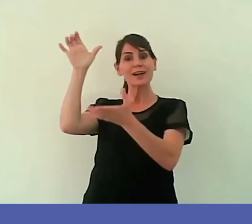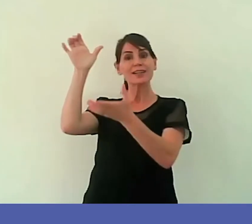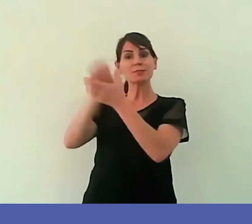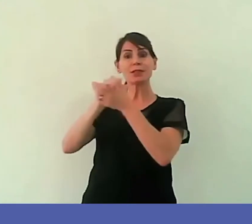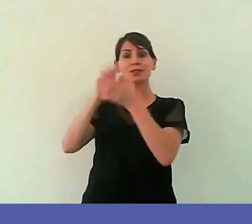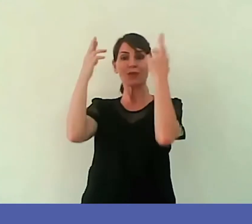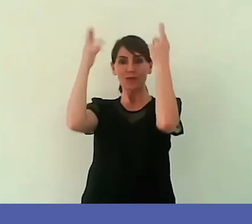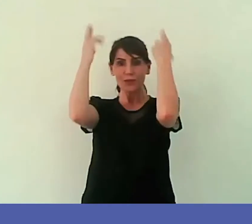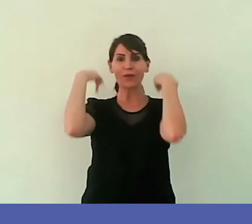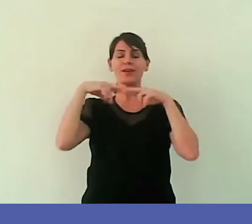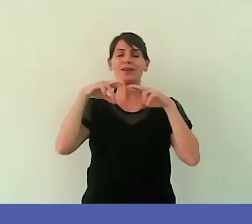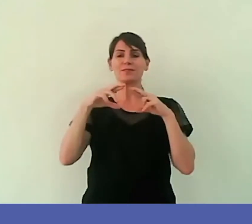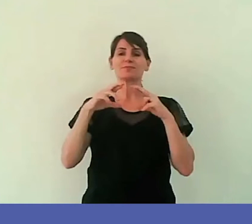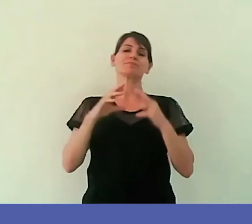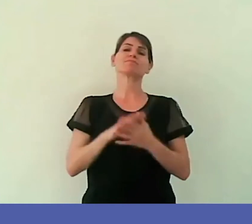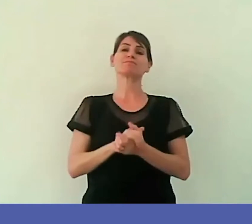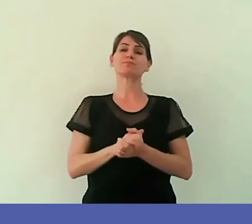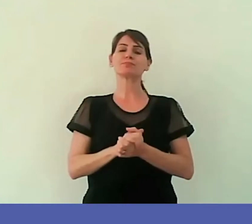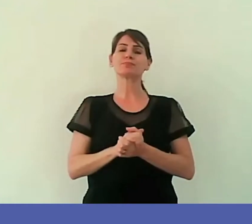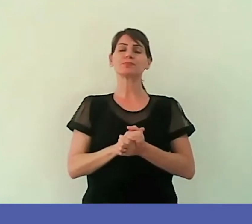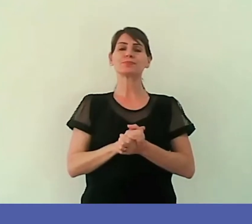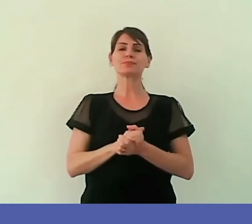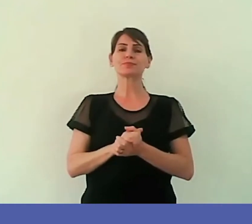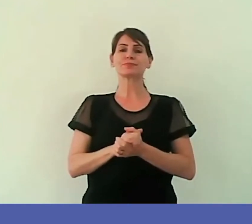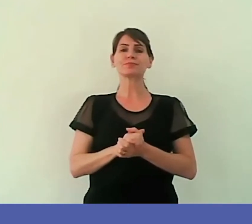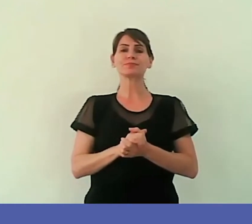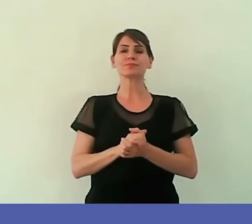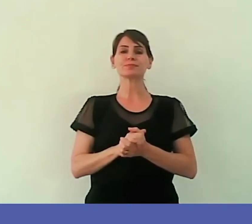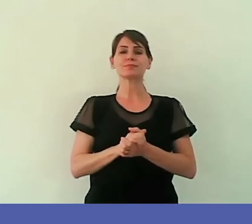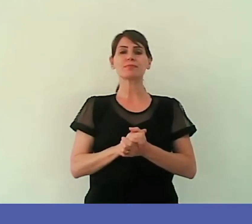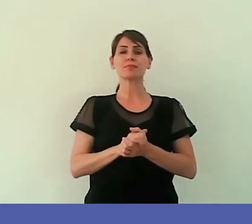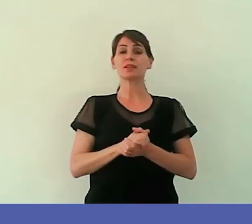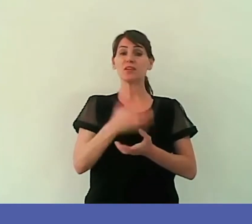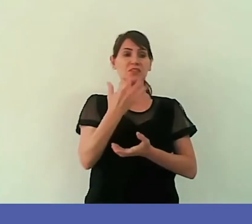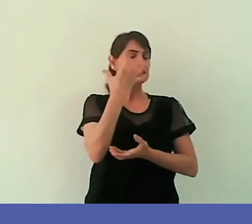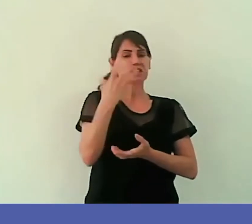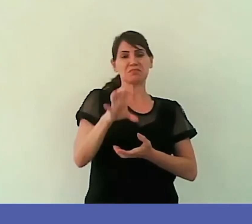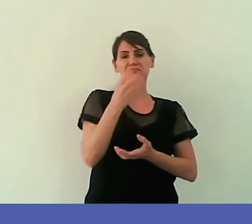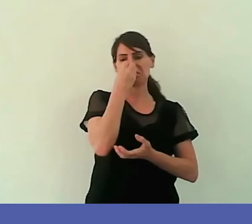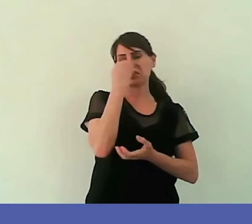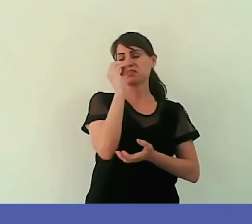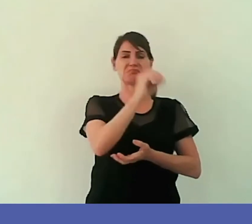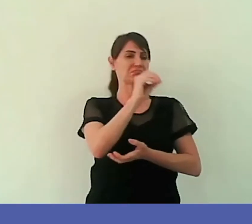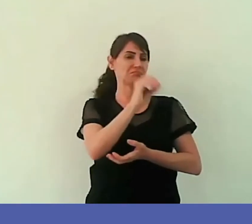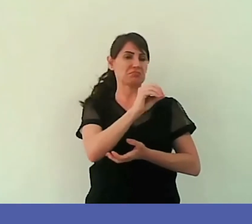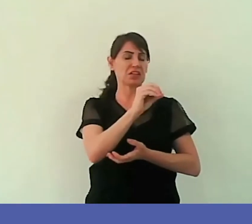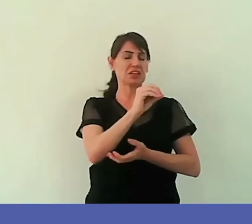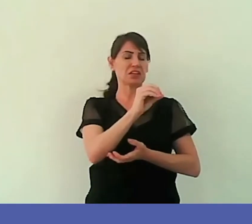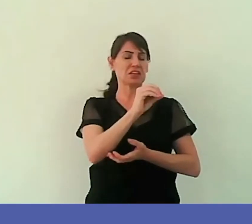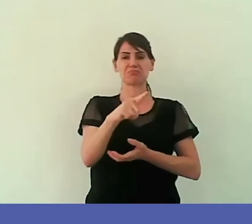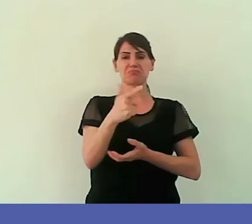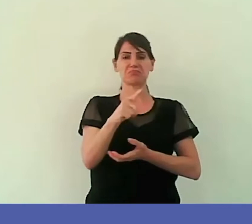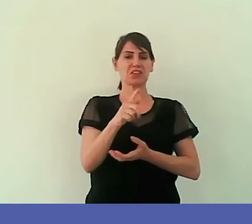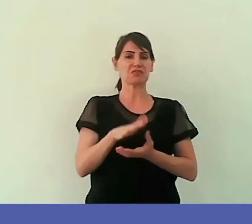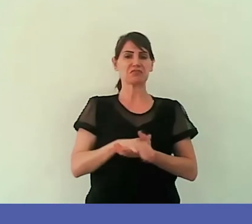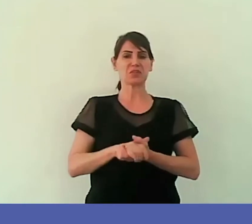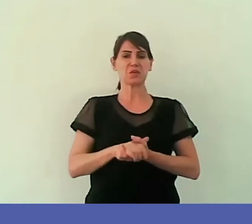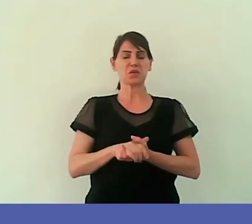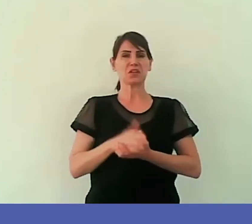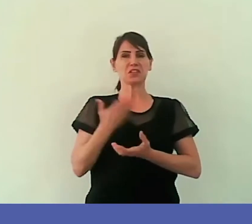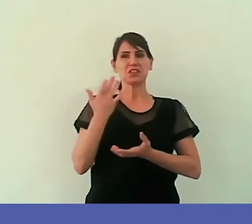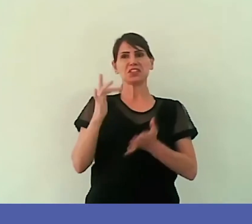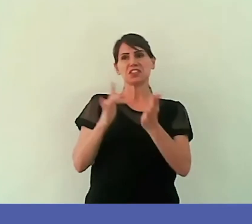Cristo, né? Então eles não quiseram vir. Então houve, no tempo ainda de Jesus com